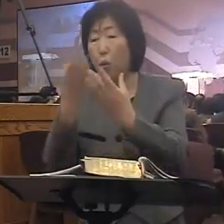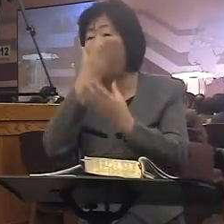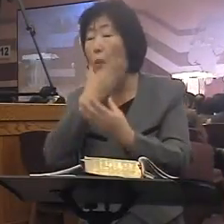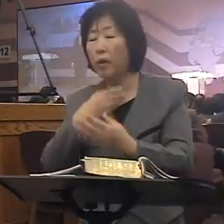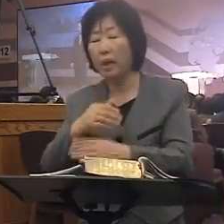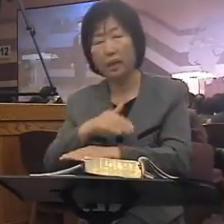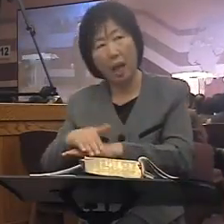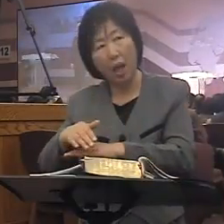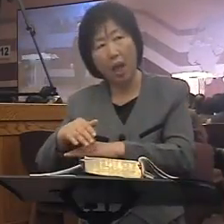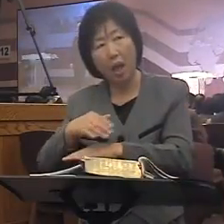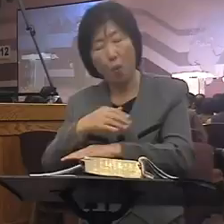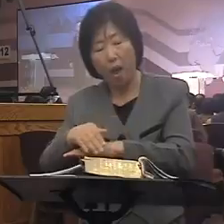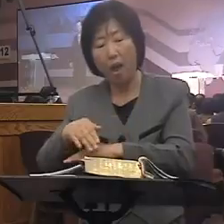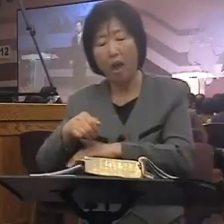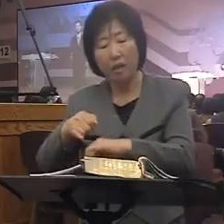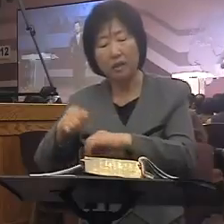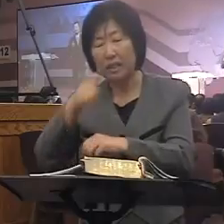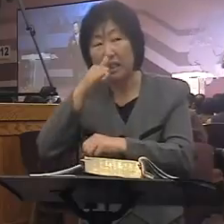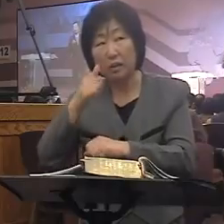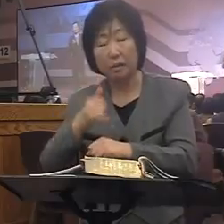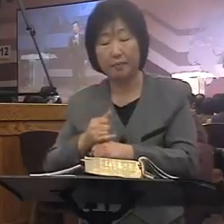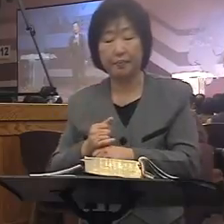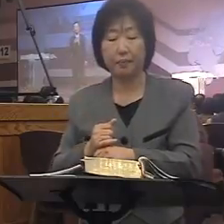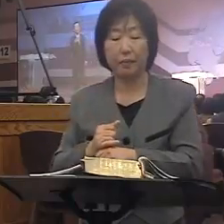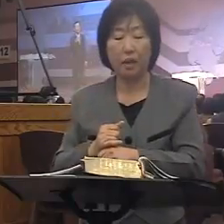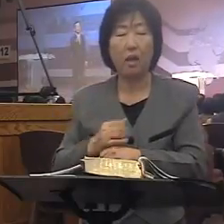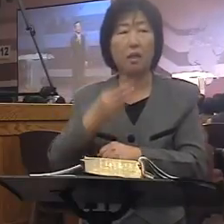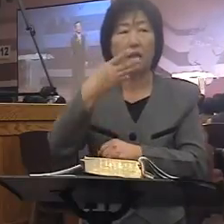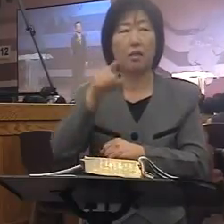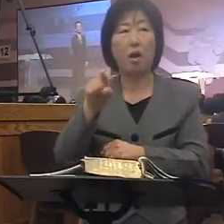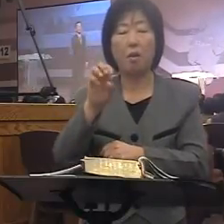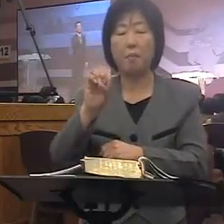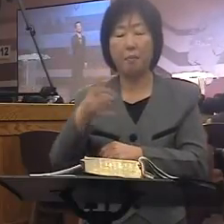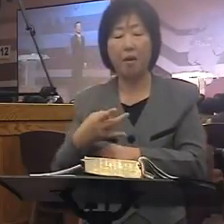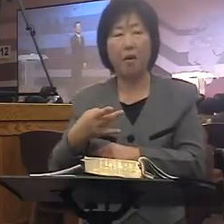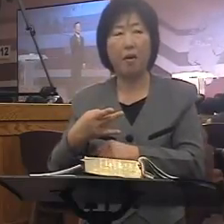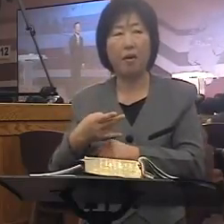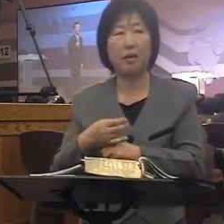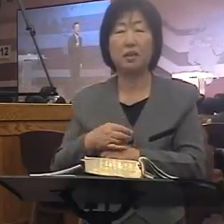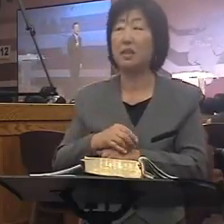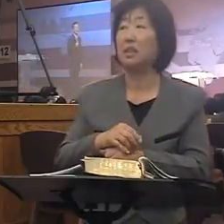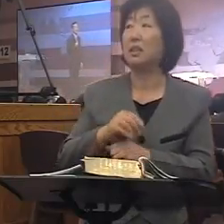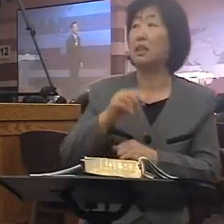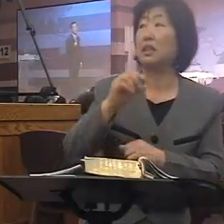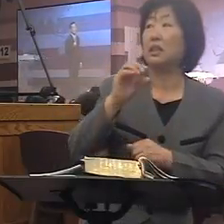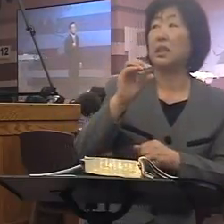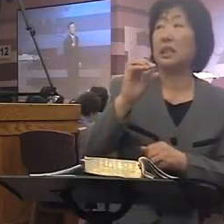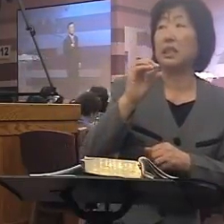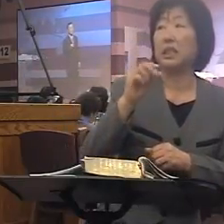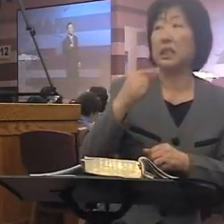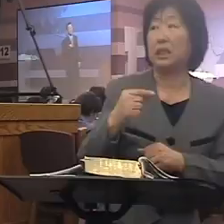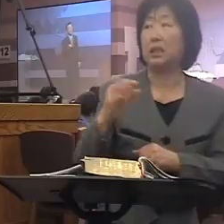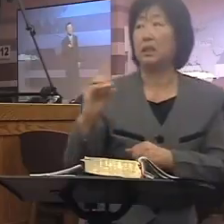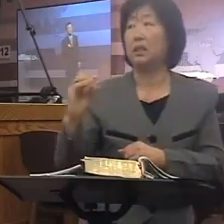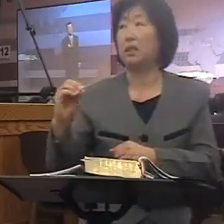거예요. 이 터프 그레이스를 우리가 맞이할 수 있어야 합니다.